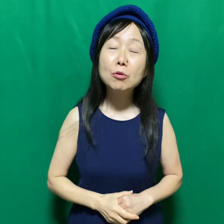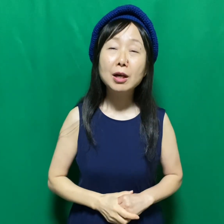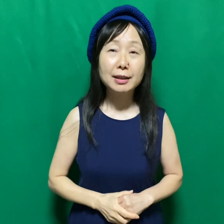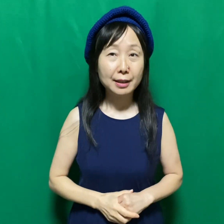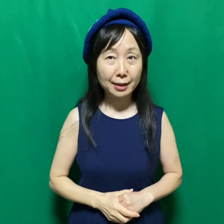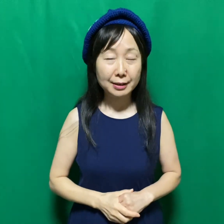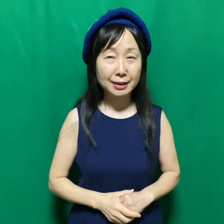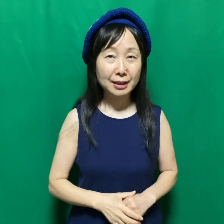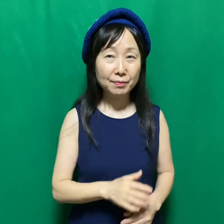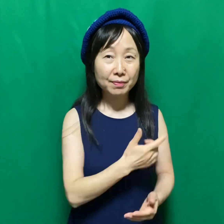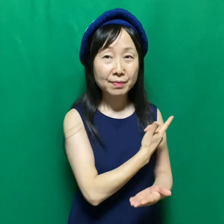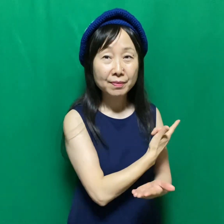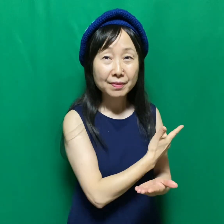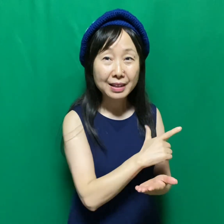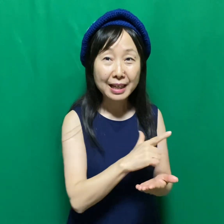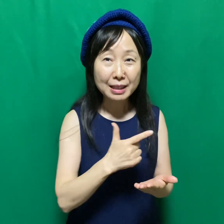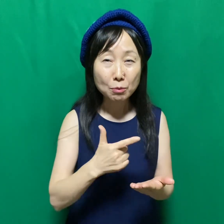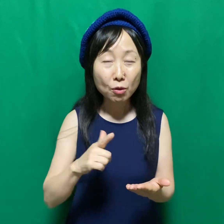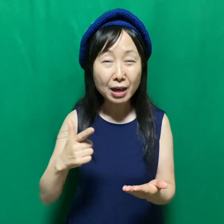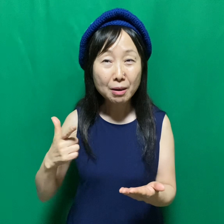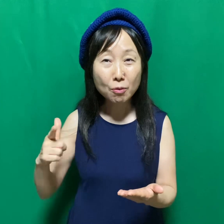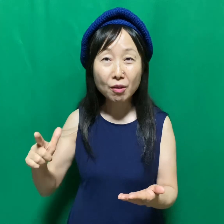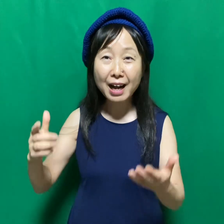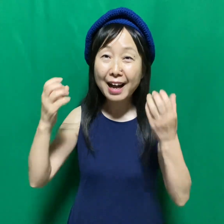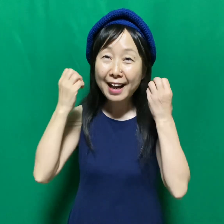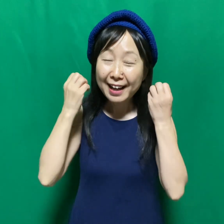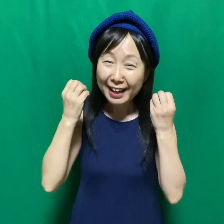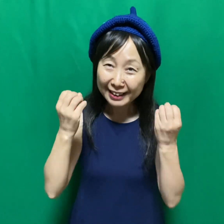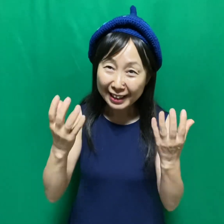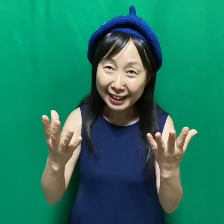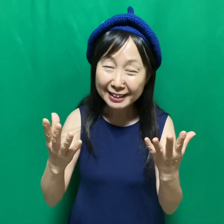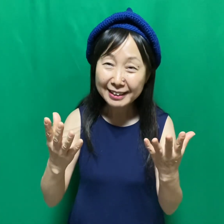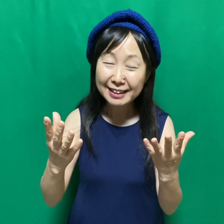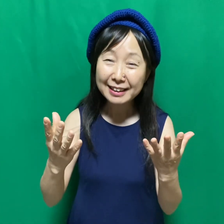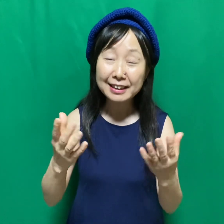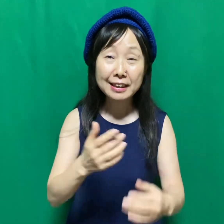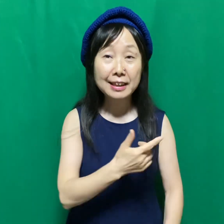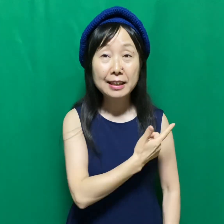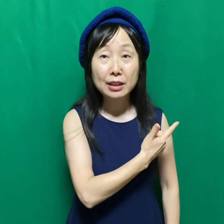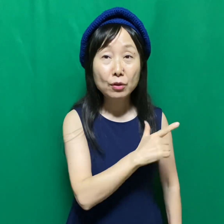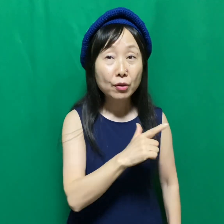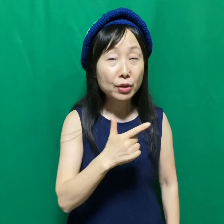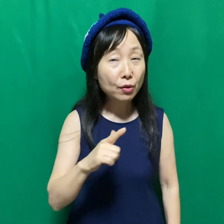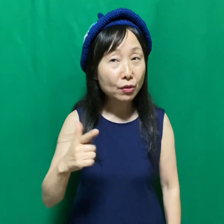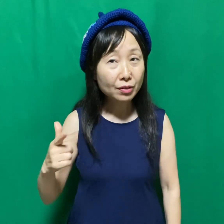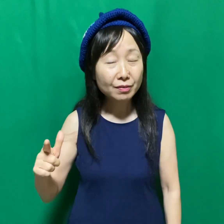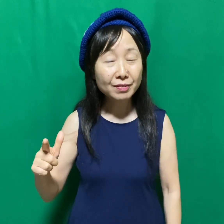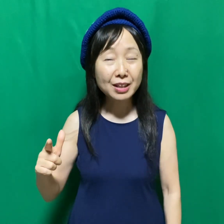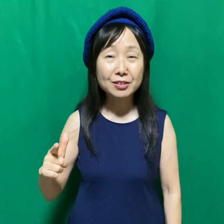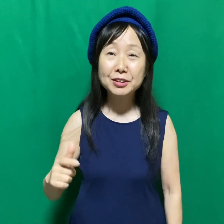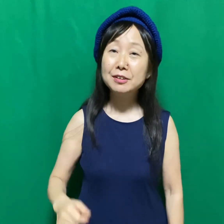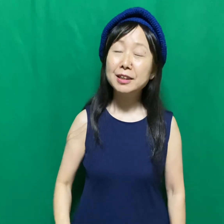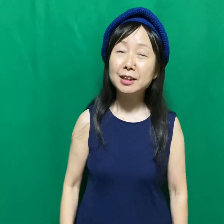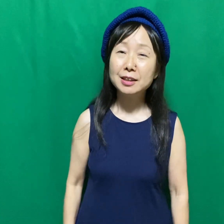新しい、何もかもが新しい、いろいろっていう手話なんですけども